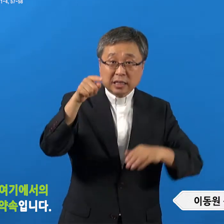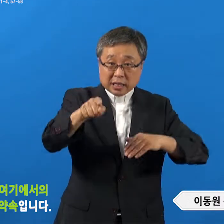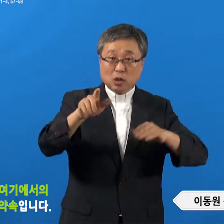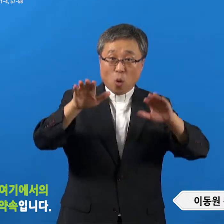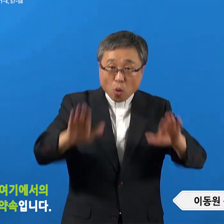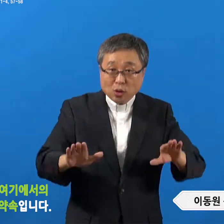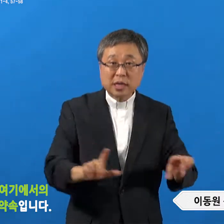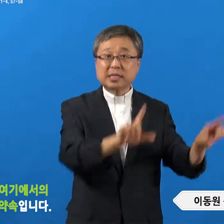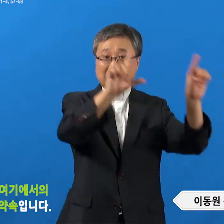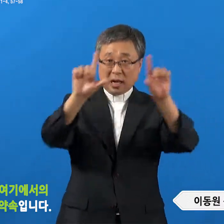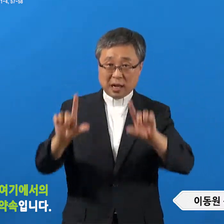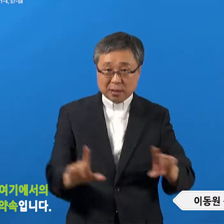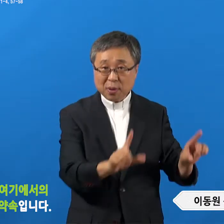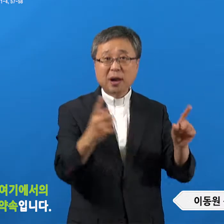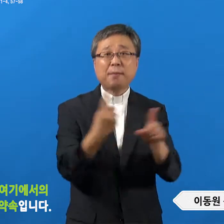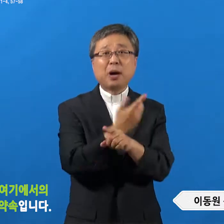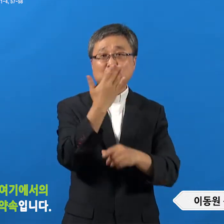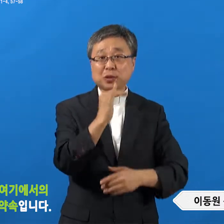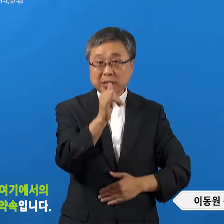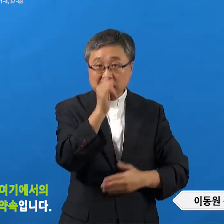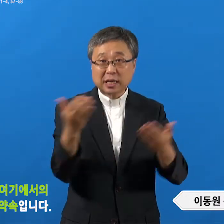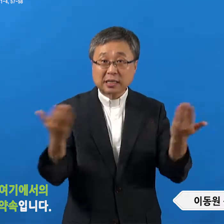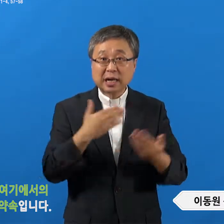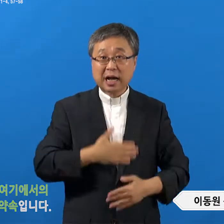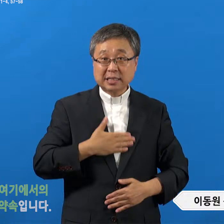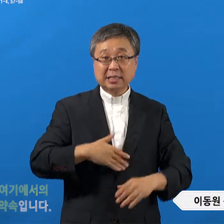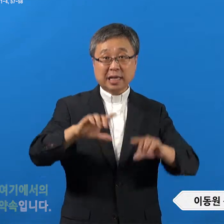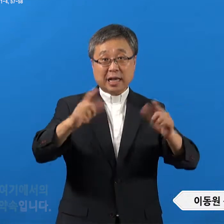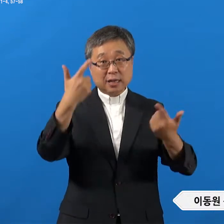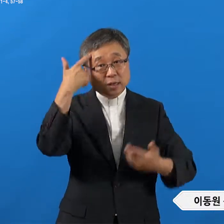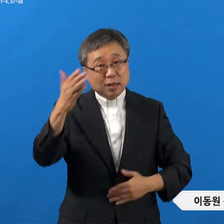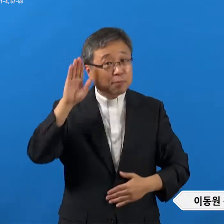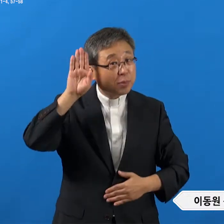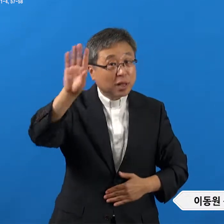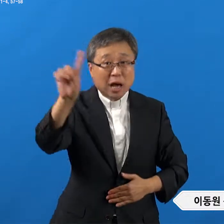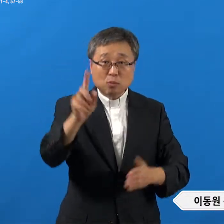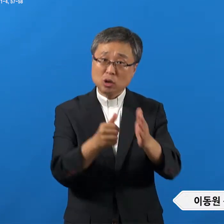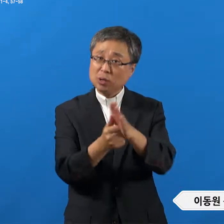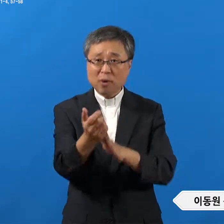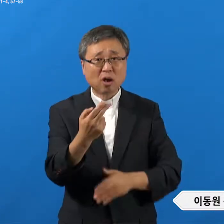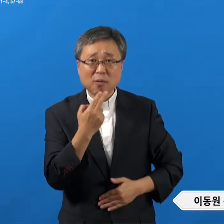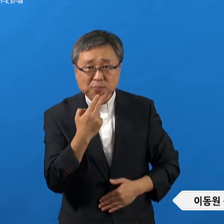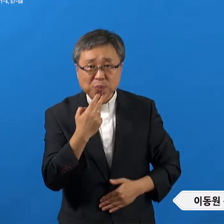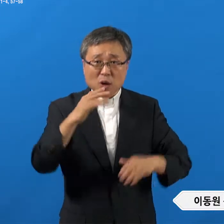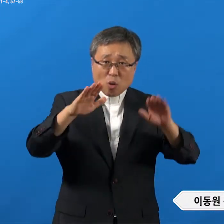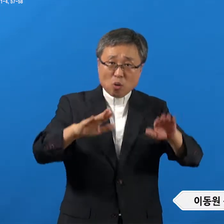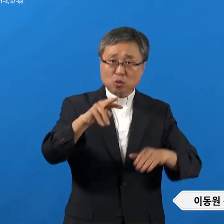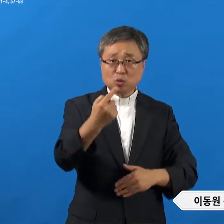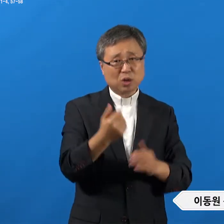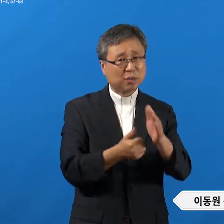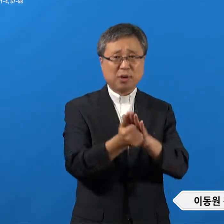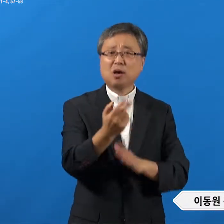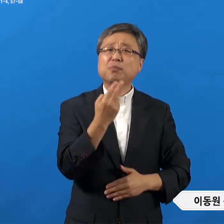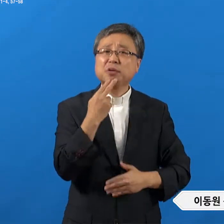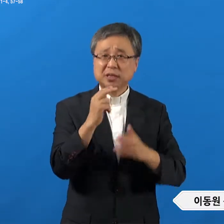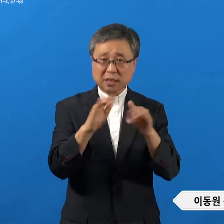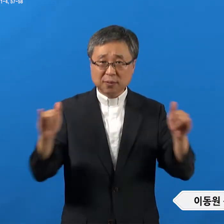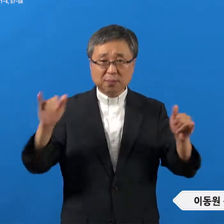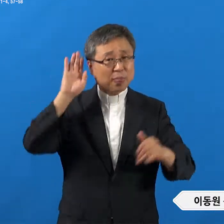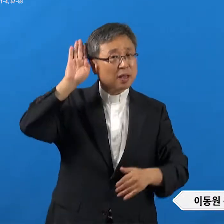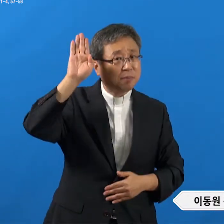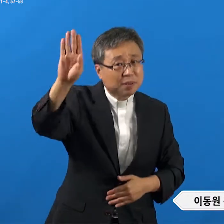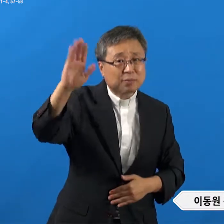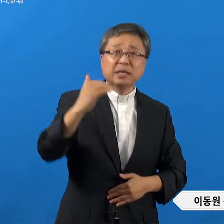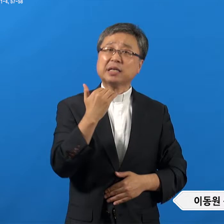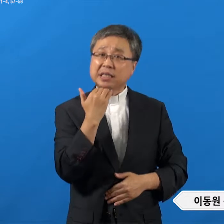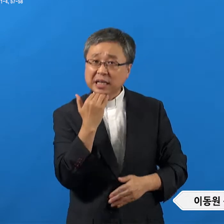오늘의 삶을 바꿀 수가 있다는 사실을 아시지 않습니까? 미래에 아무런 희망이 없다. 오늘도 희망이 없는 사람이에요.